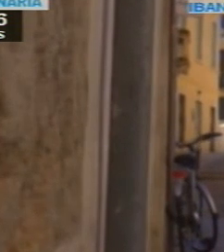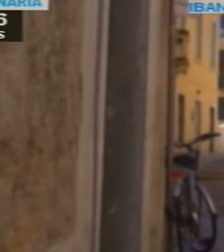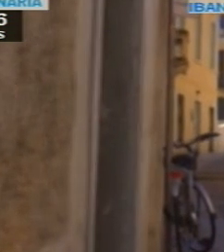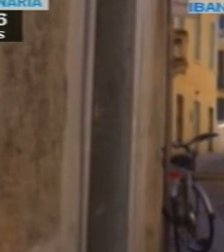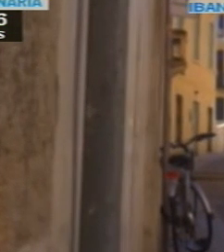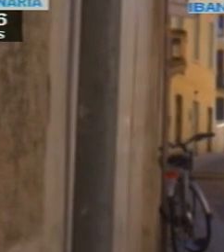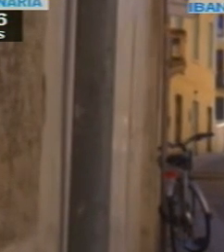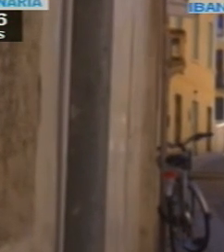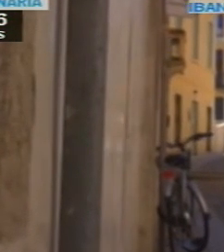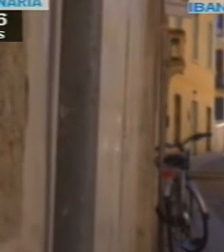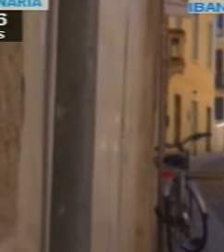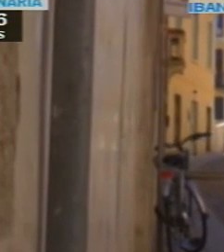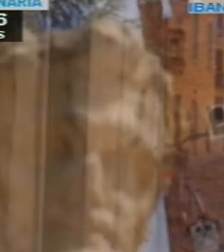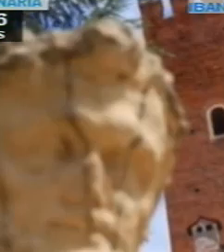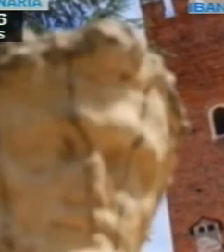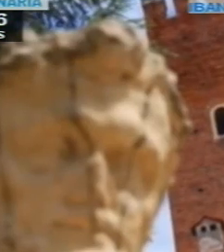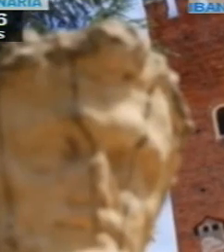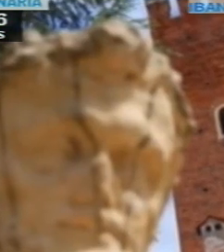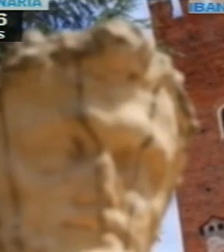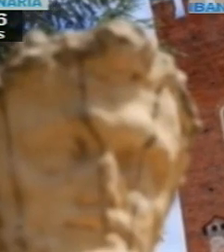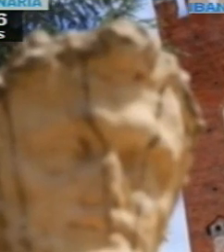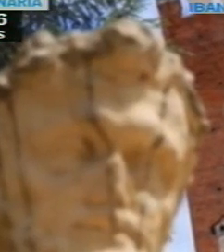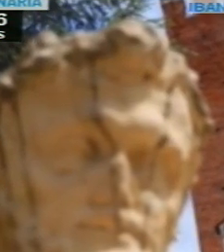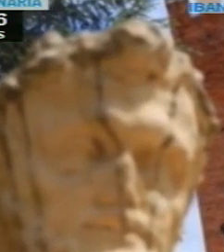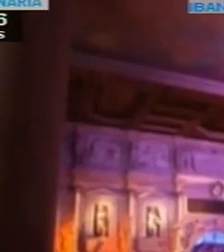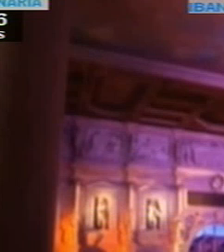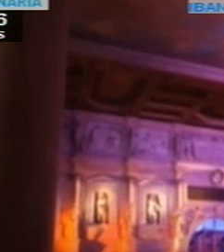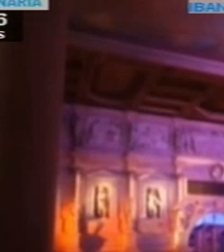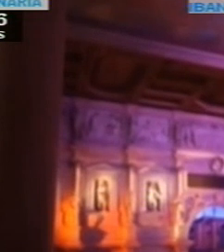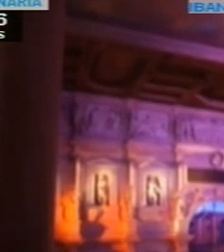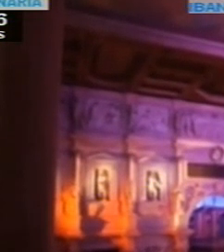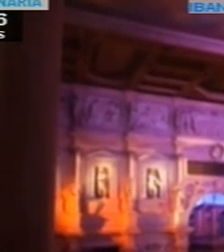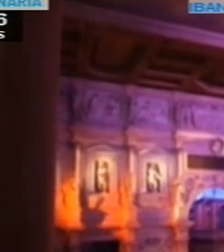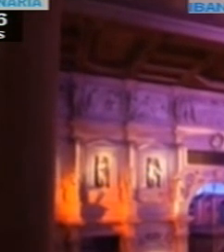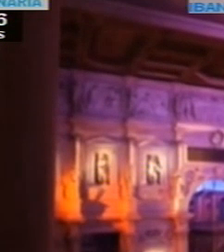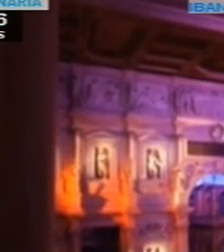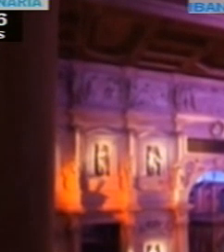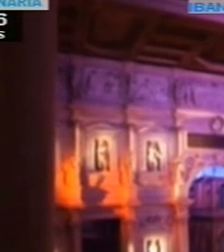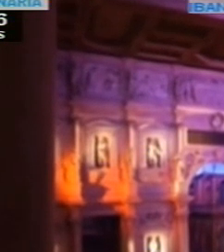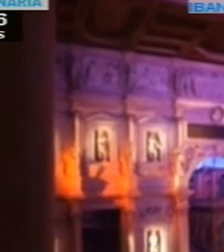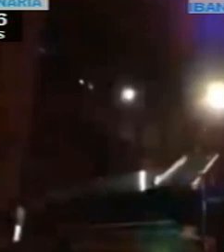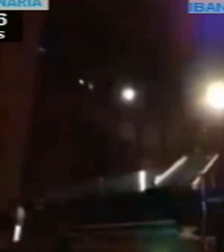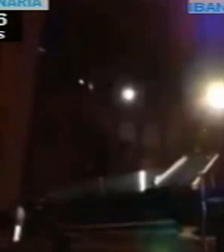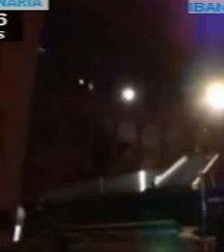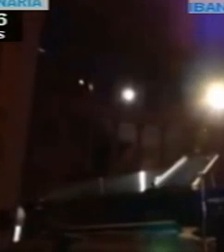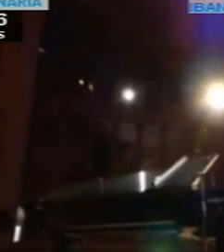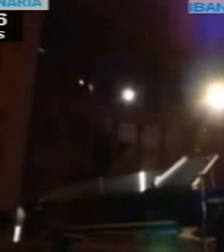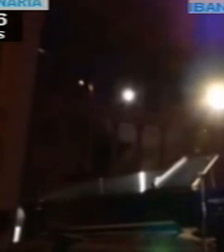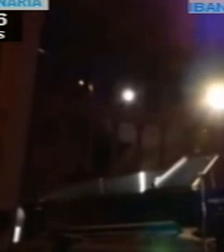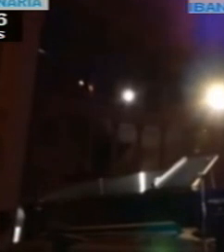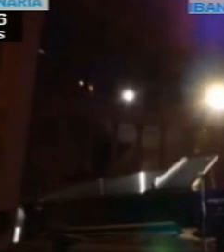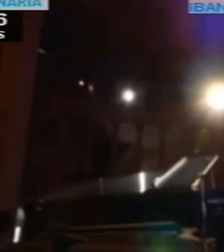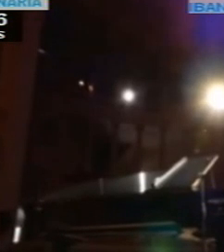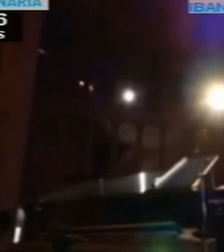principali musei. Attraverso il portale web sarà possibile seguire molte rassegne musicali, di teatro e danza. Un modo per consentire